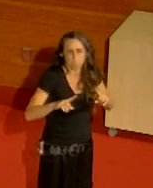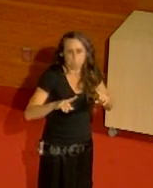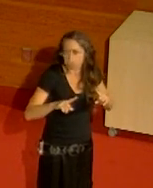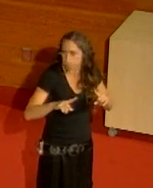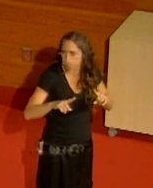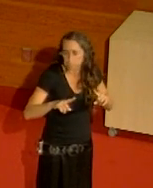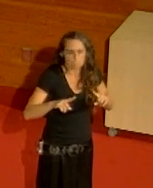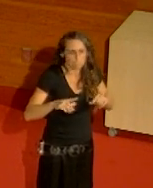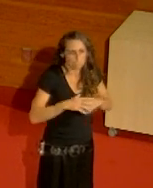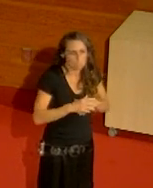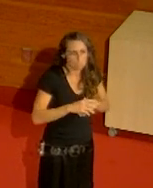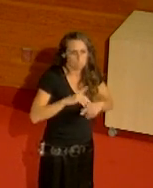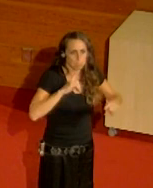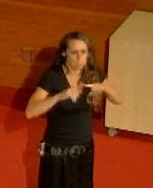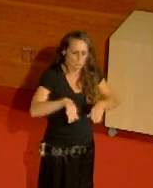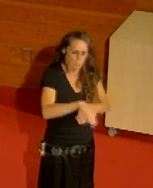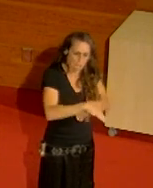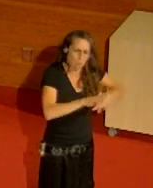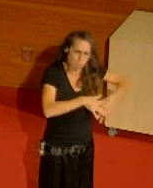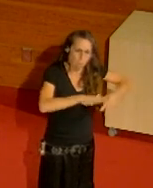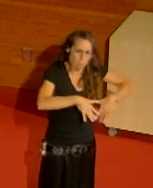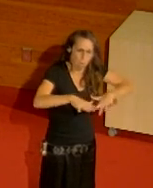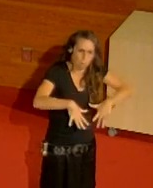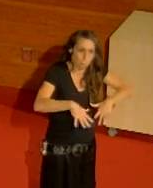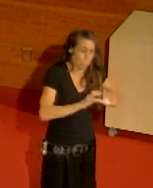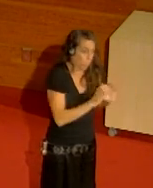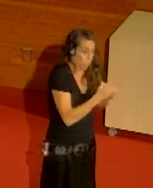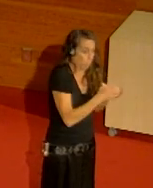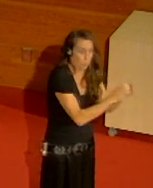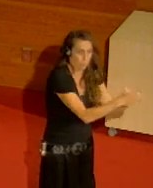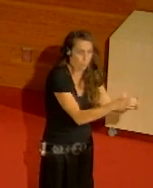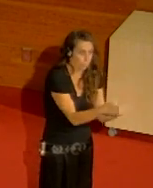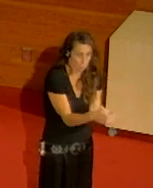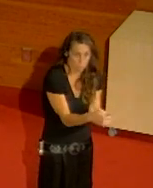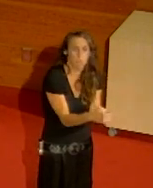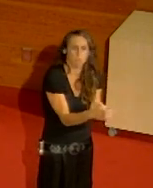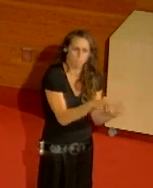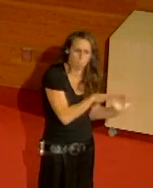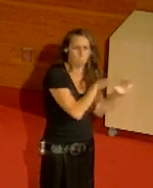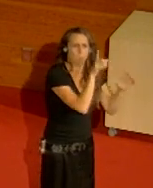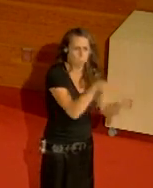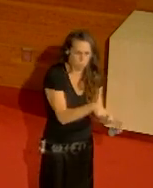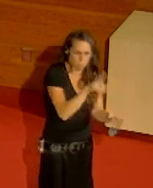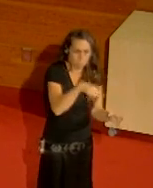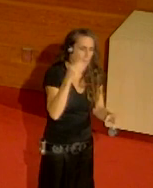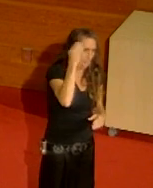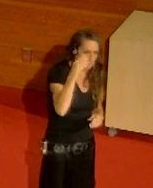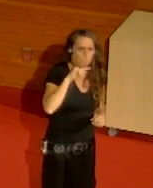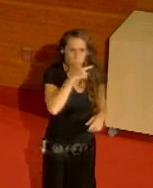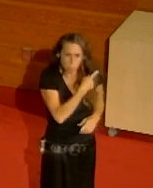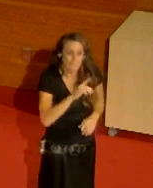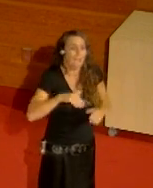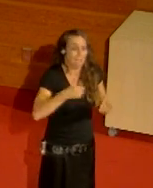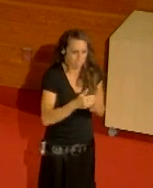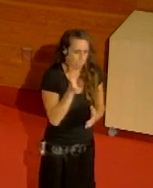sacado a las calles a las minorías Pero cuando me refiero a minorías no me refiero solo a árabes o a drusos me refiero a las propias